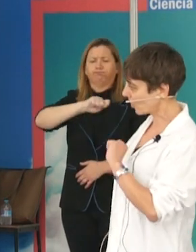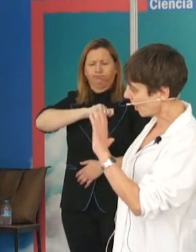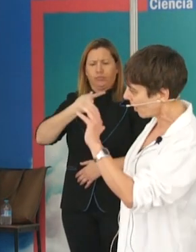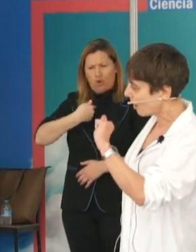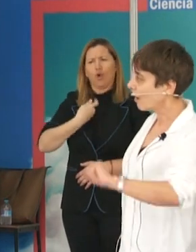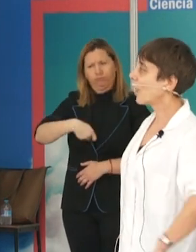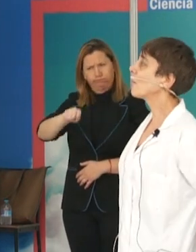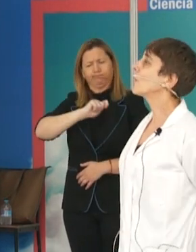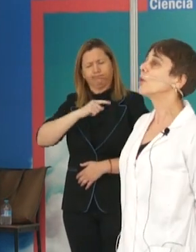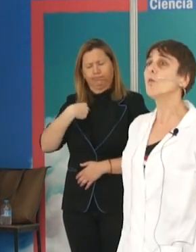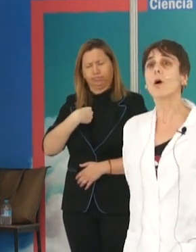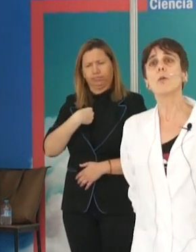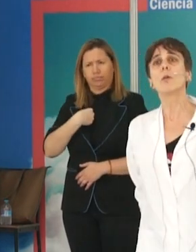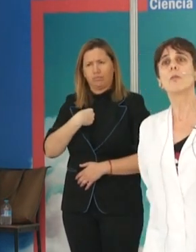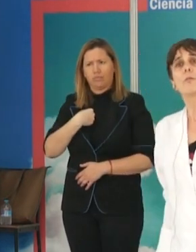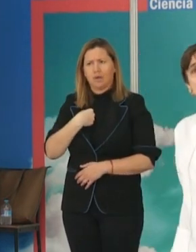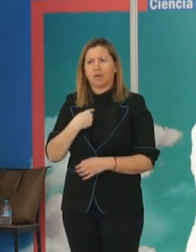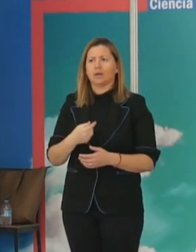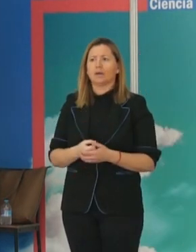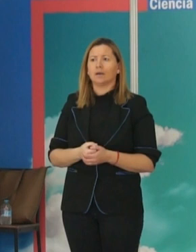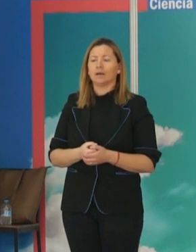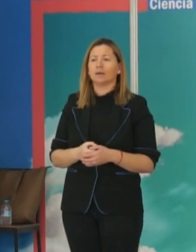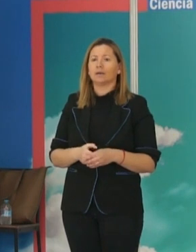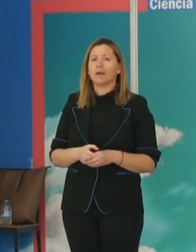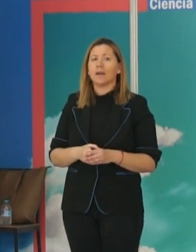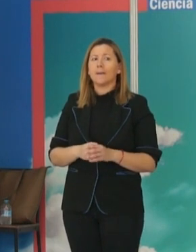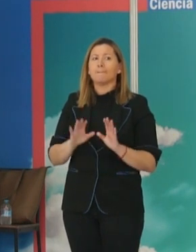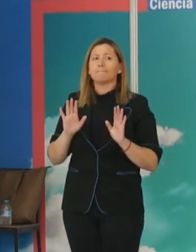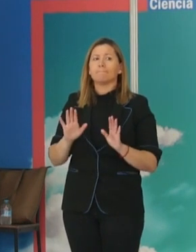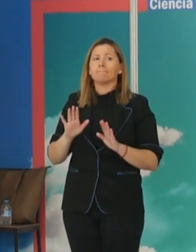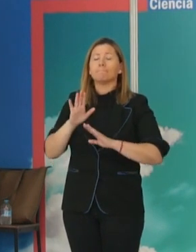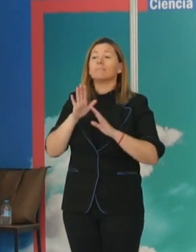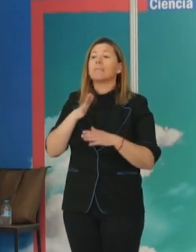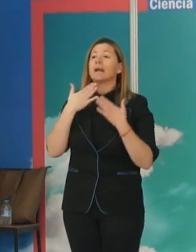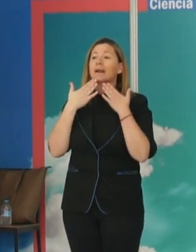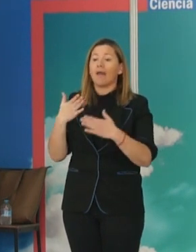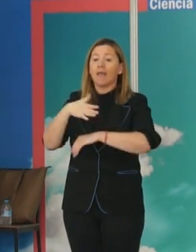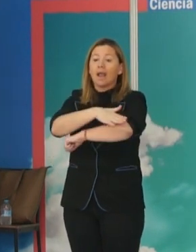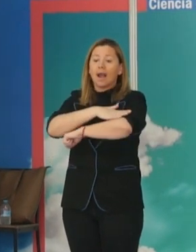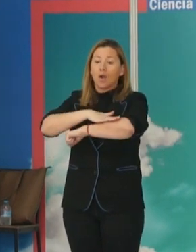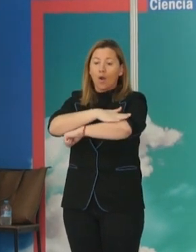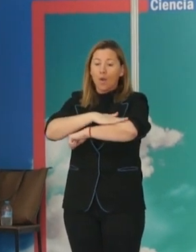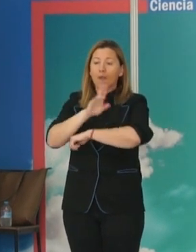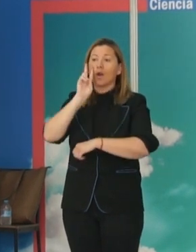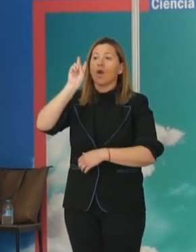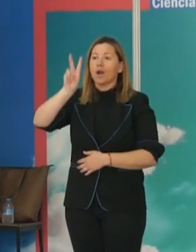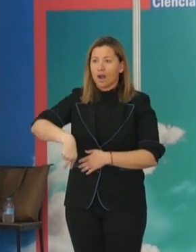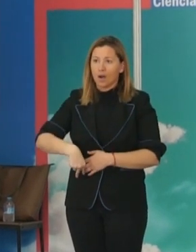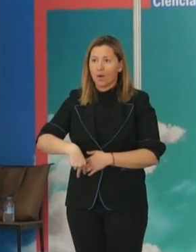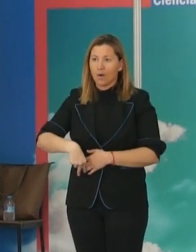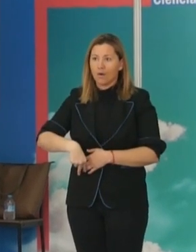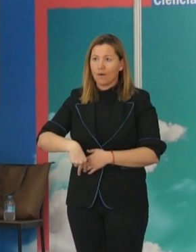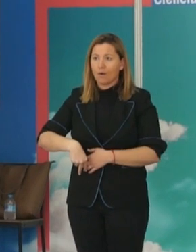sea porque hemos metido un gol, sino porque el gobierno reconoce la